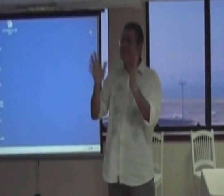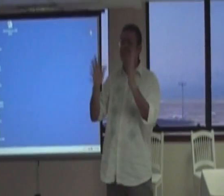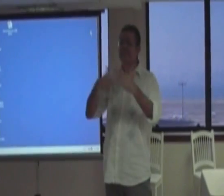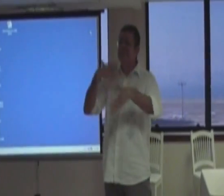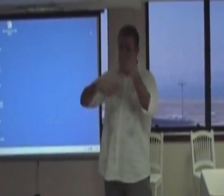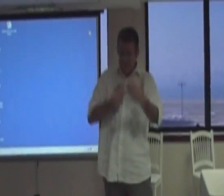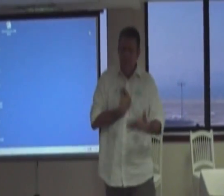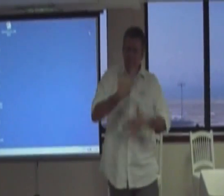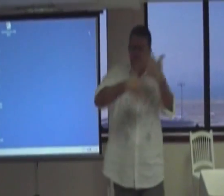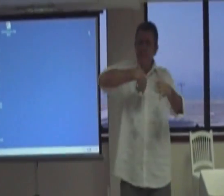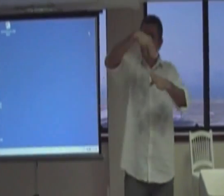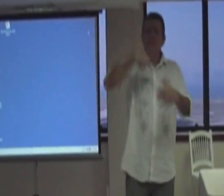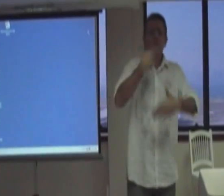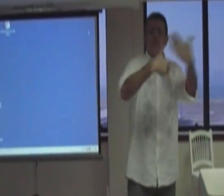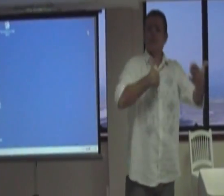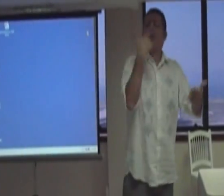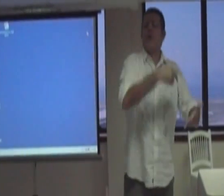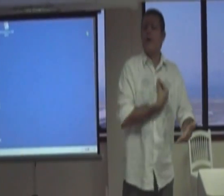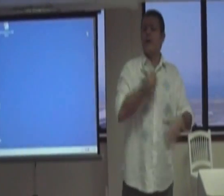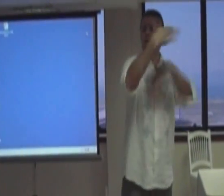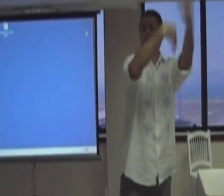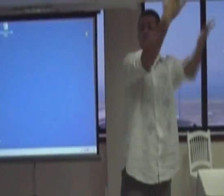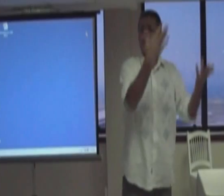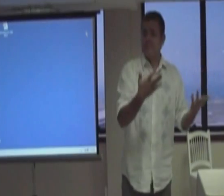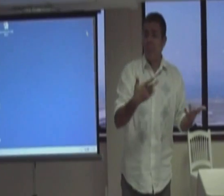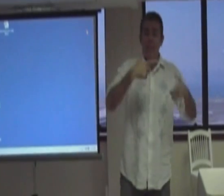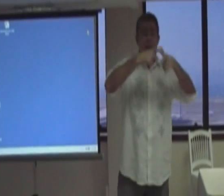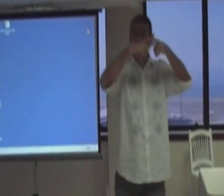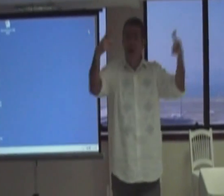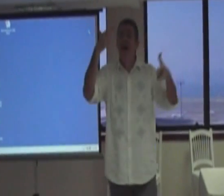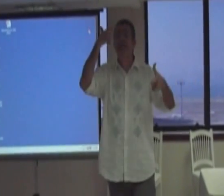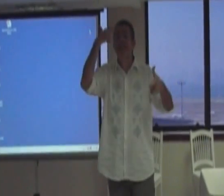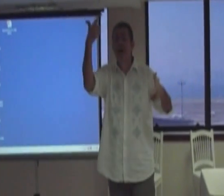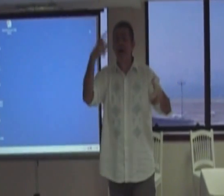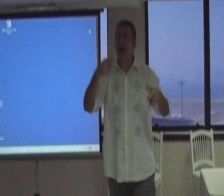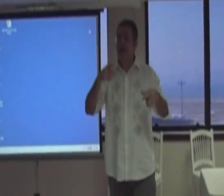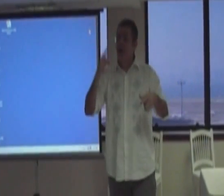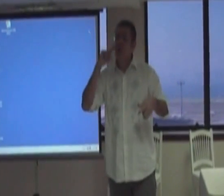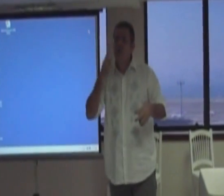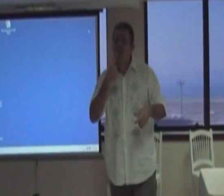primeira língua, inclusive comunicar-se na sua língua dentro das famílias, para ter esse desenvolvimento